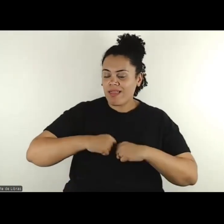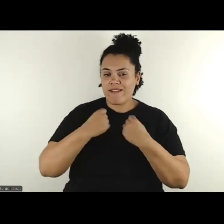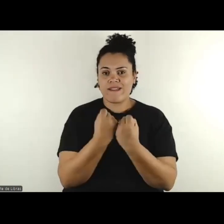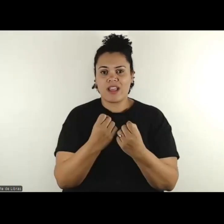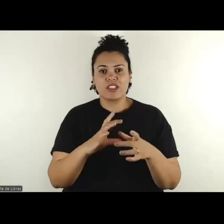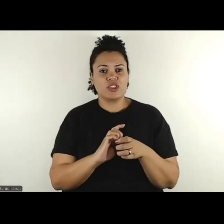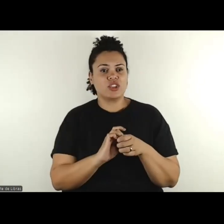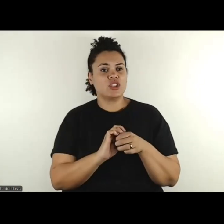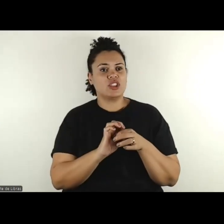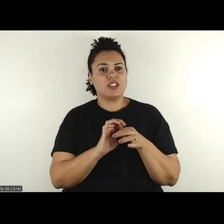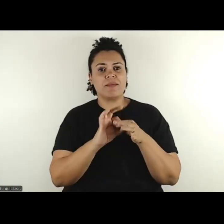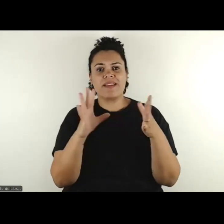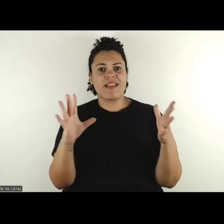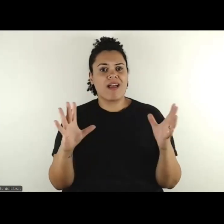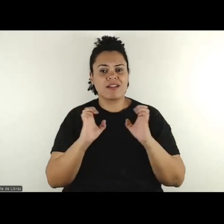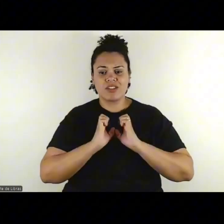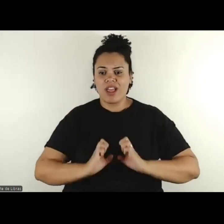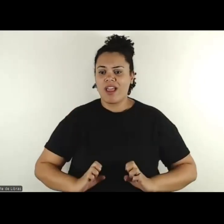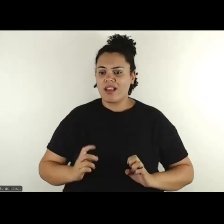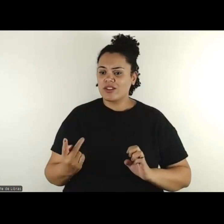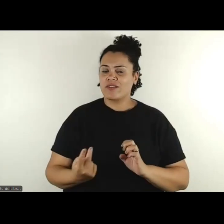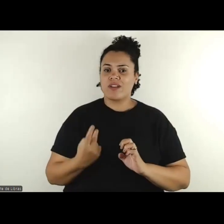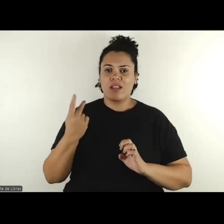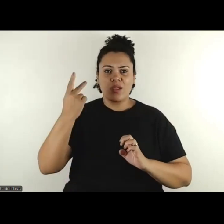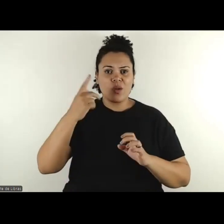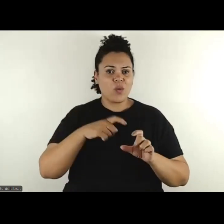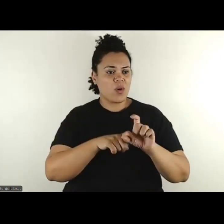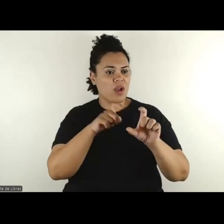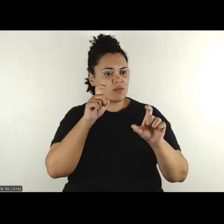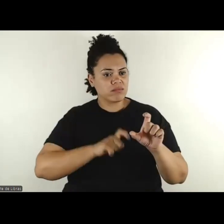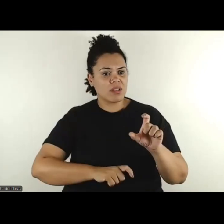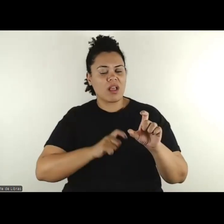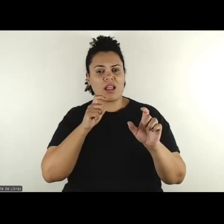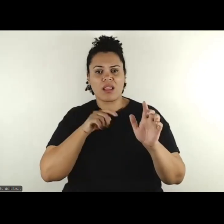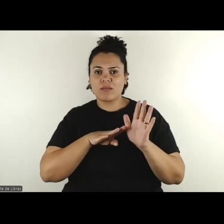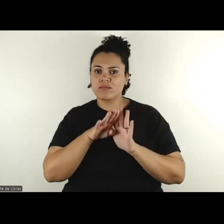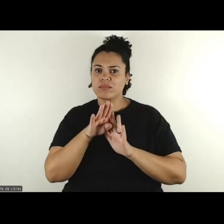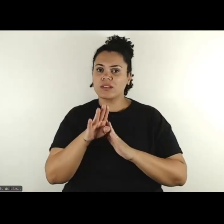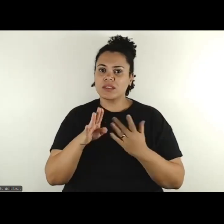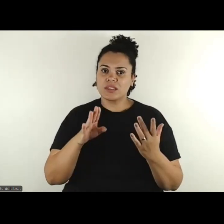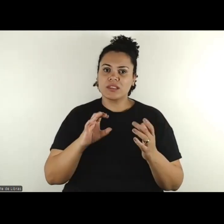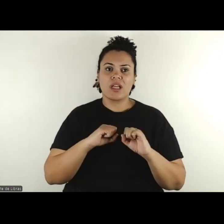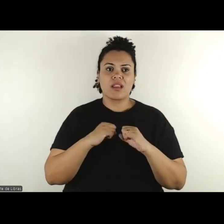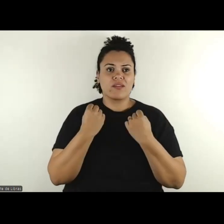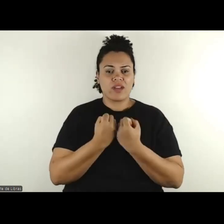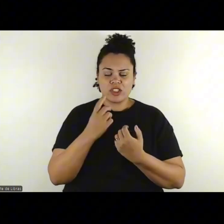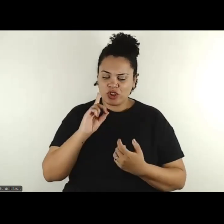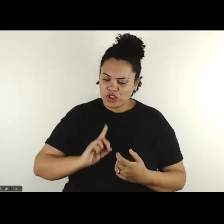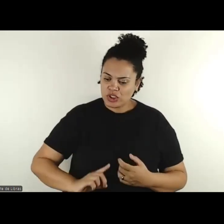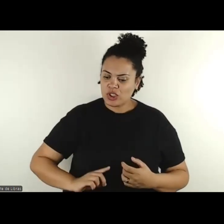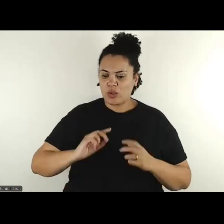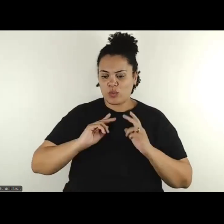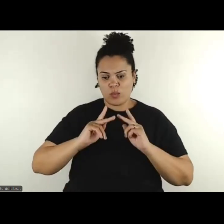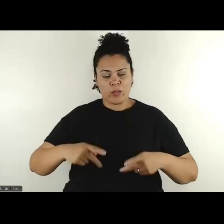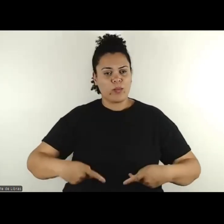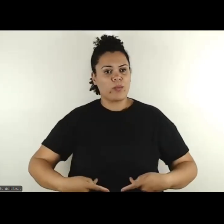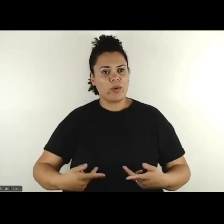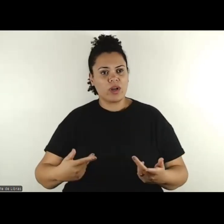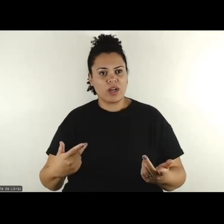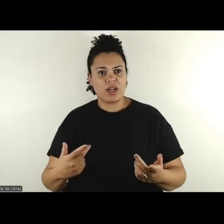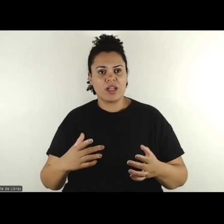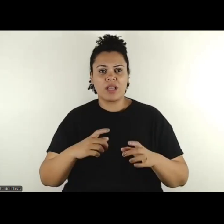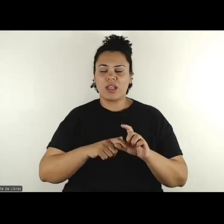liberdade como valor ético central, a autonomia, a emancipação, a defesa intransigente dos direitos humanos, a recusa do arbítrio,